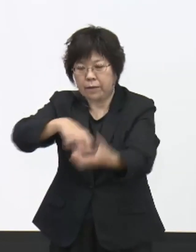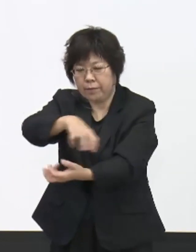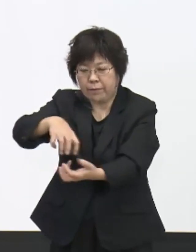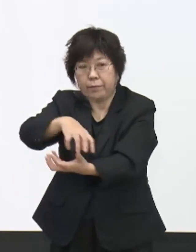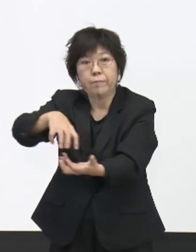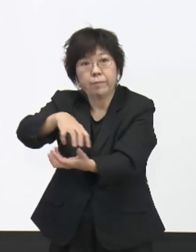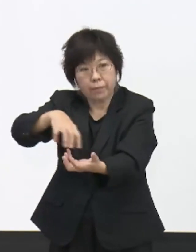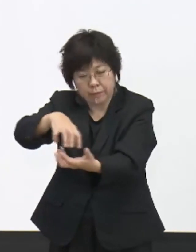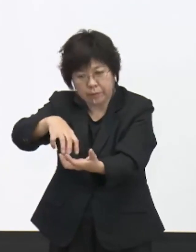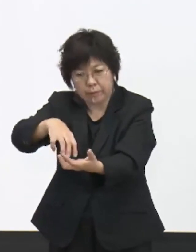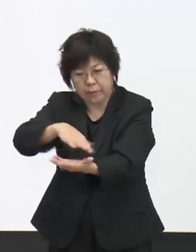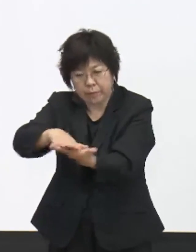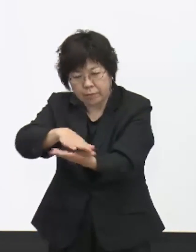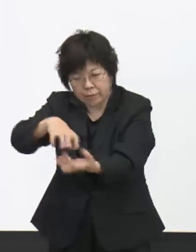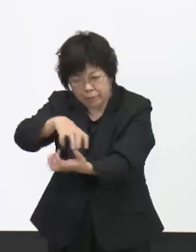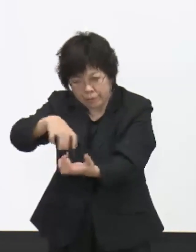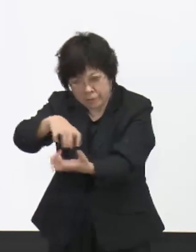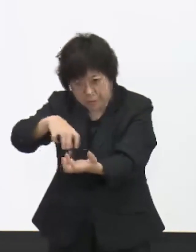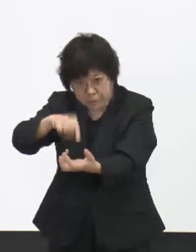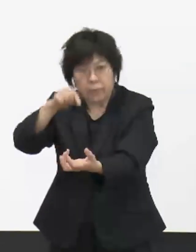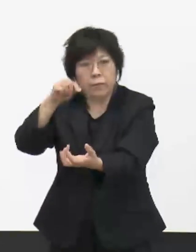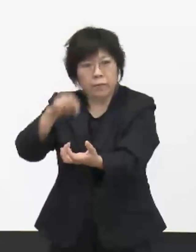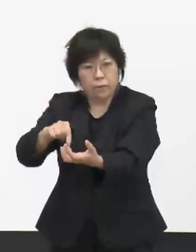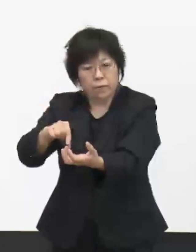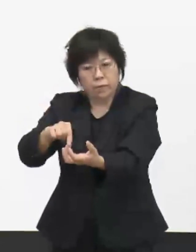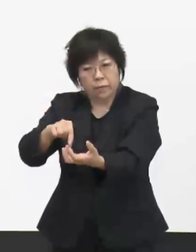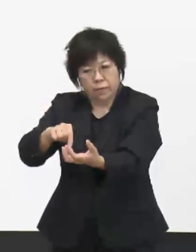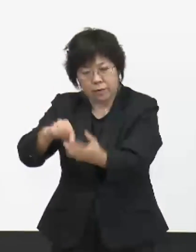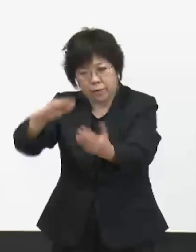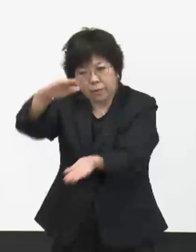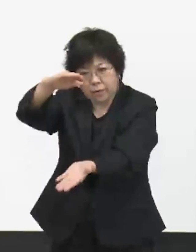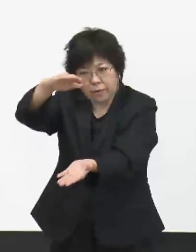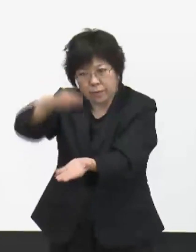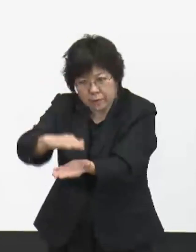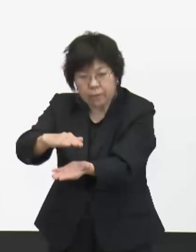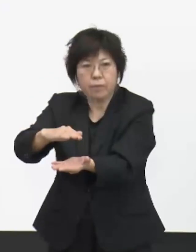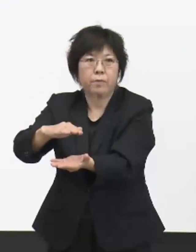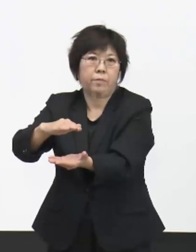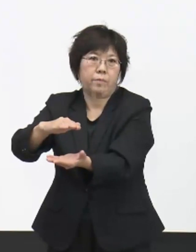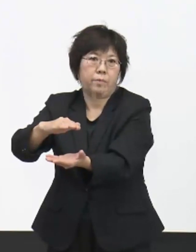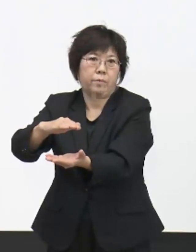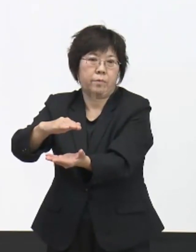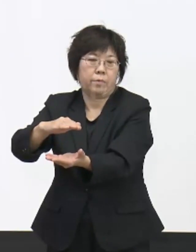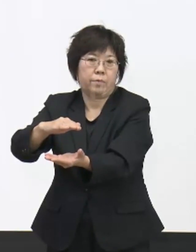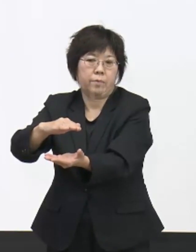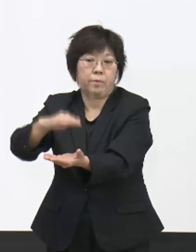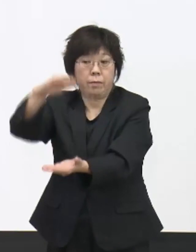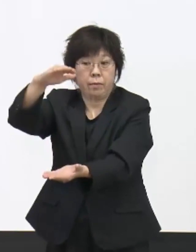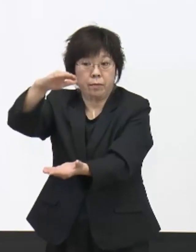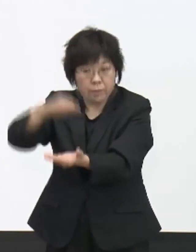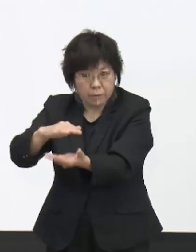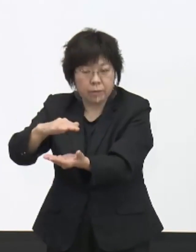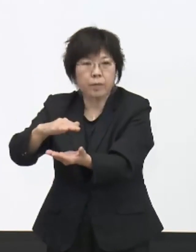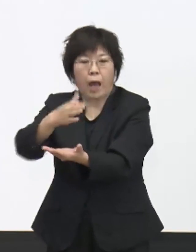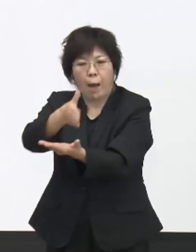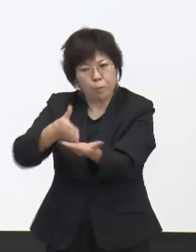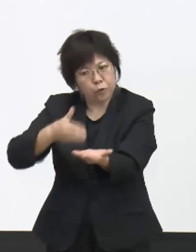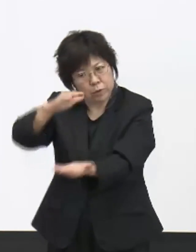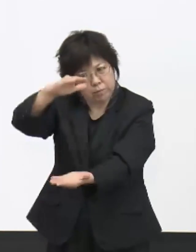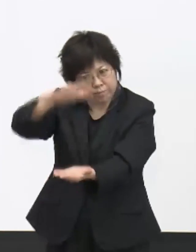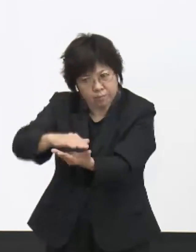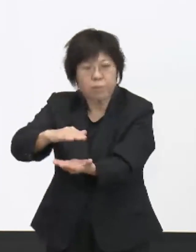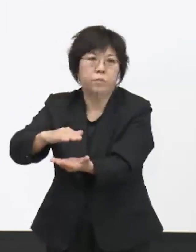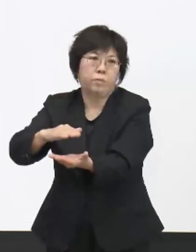で分解をさせて約半分にまで減量いたします。またその際にはバイオガ